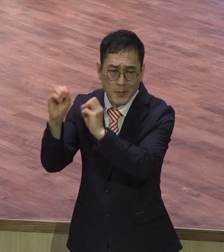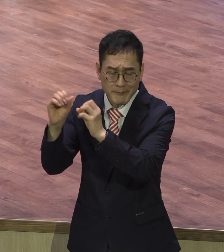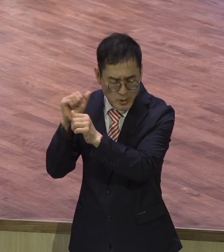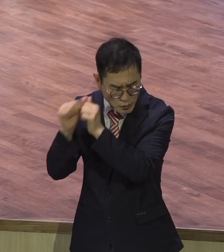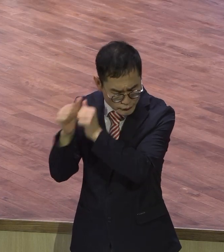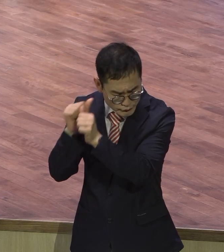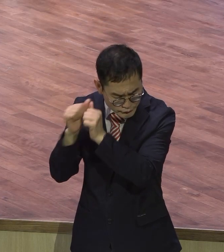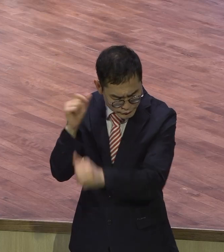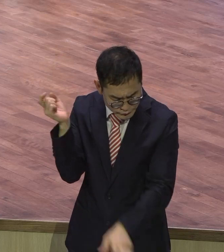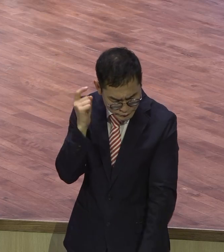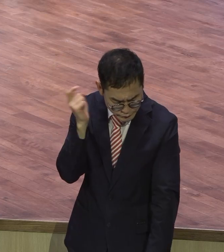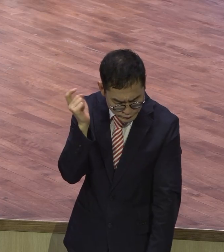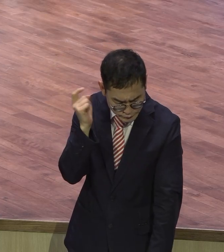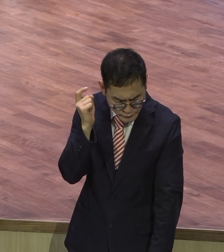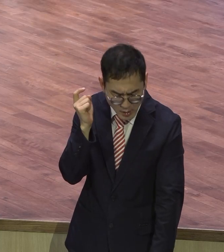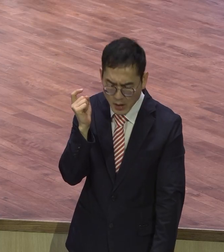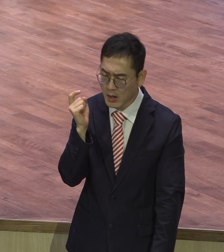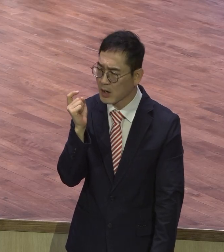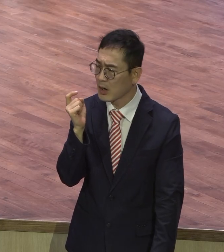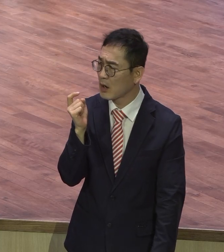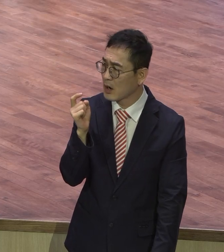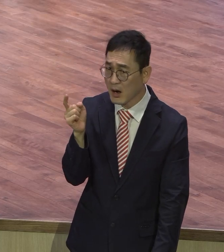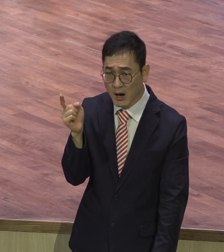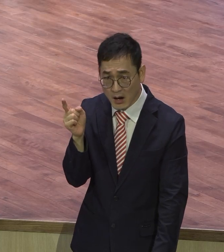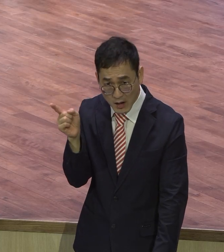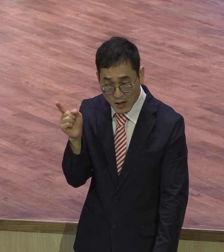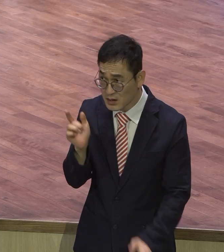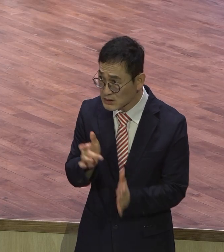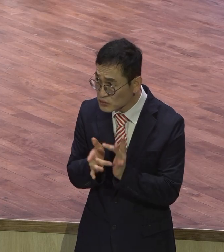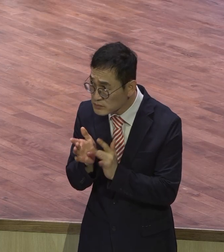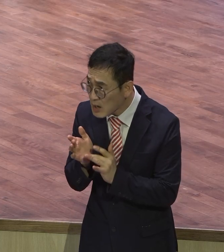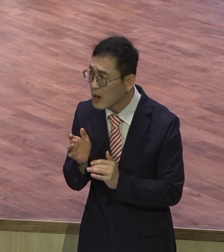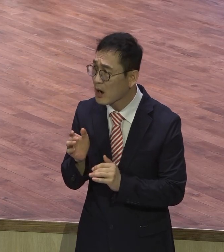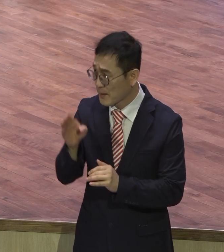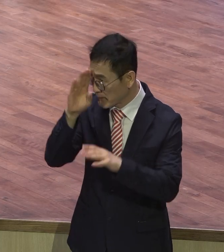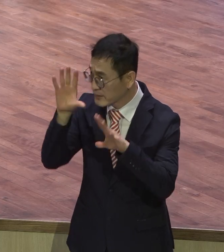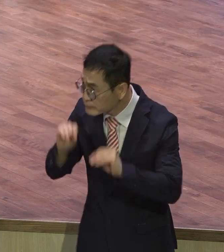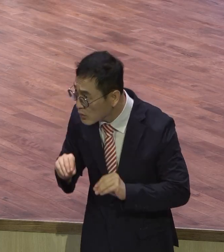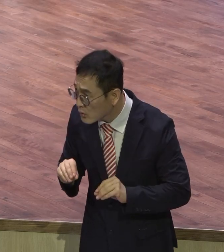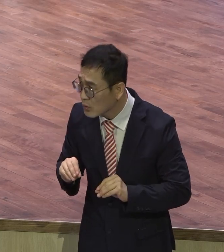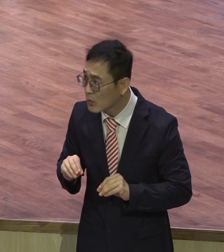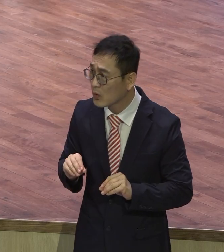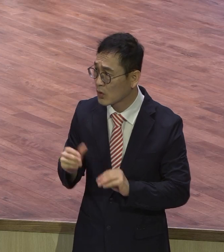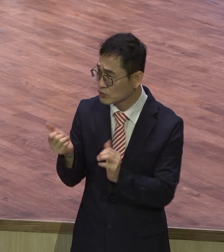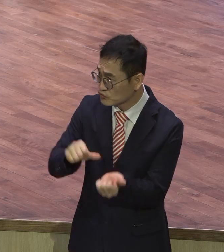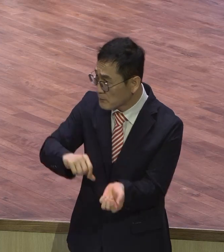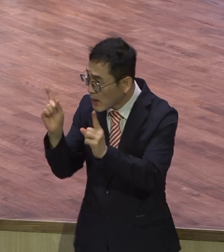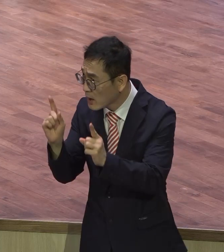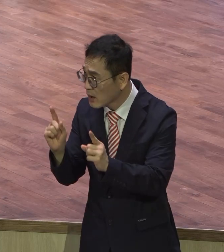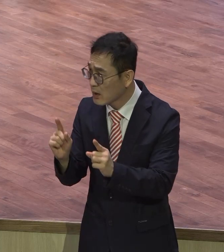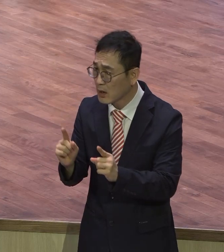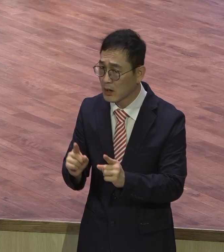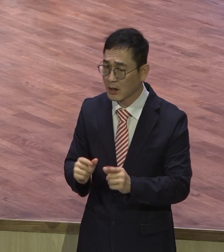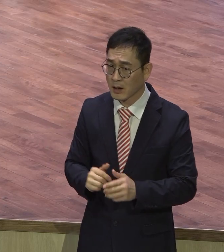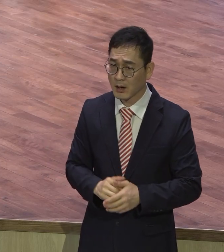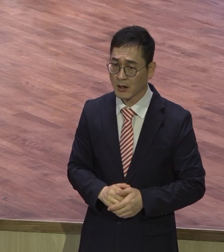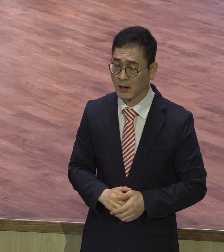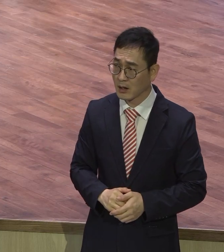대해서 소문을 많이 들었을 거예요. 병든자를 치유하시고 죽은자를 살리시면서